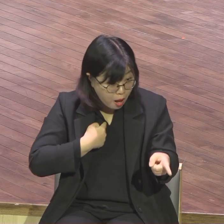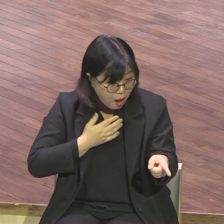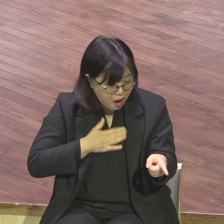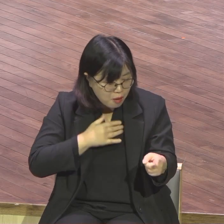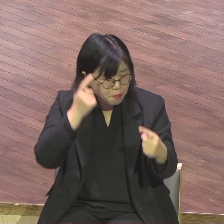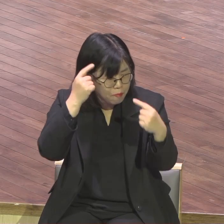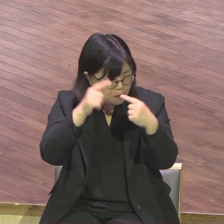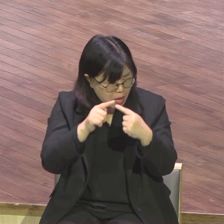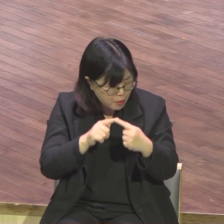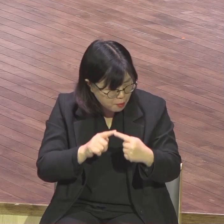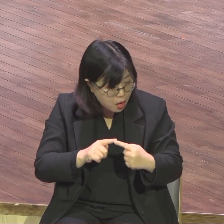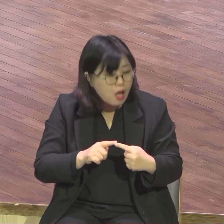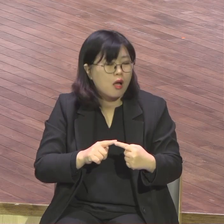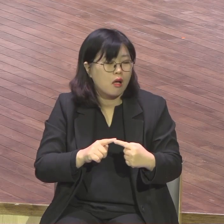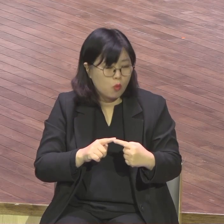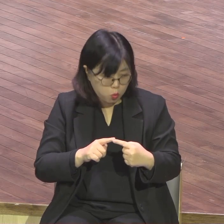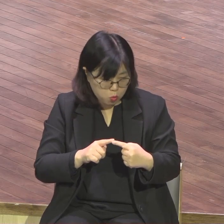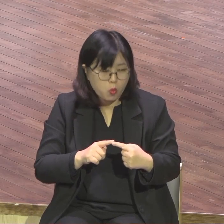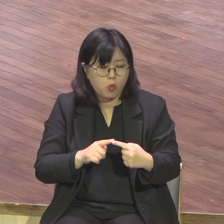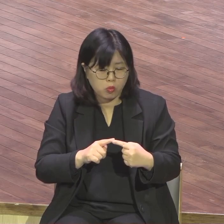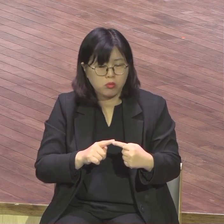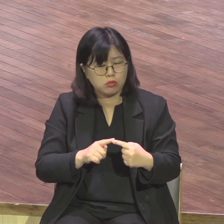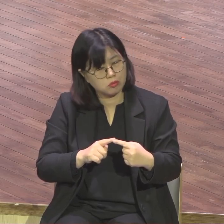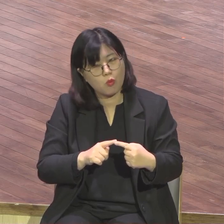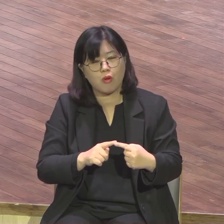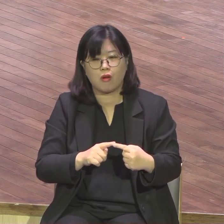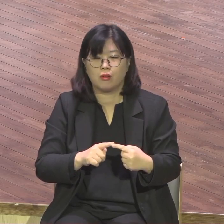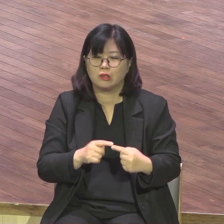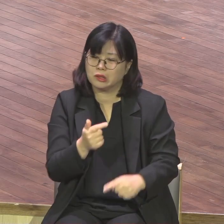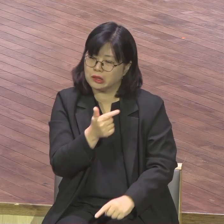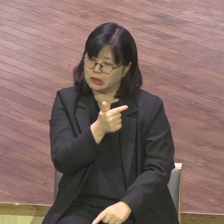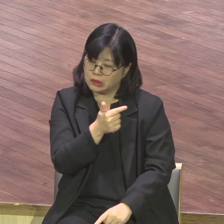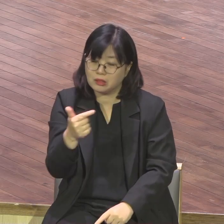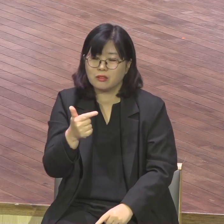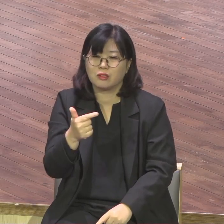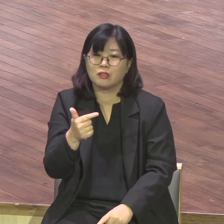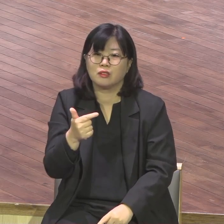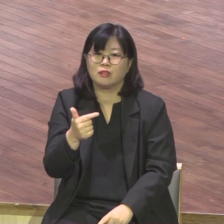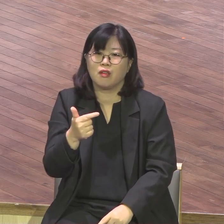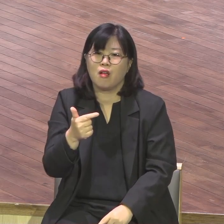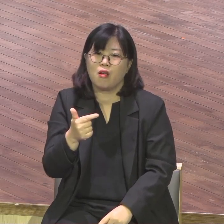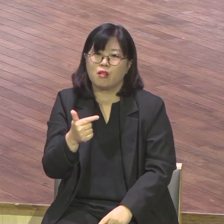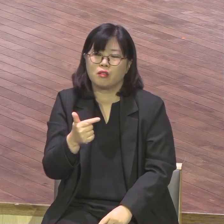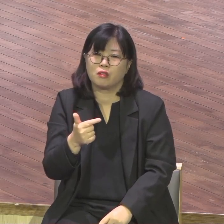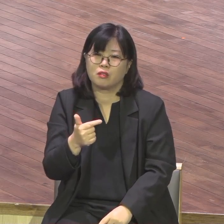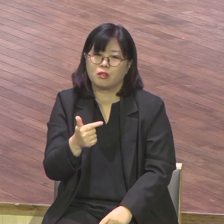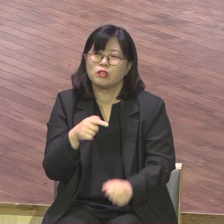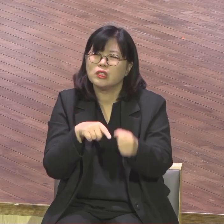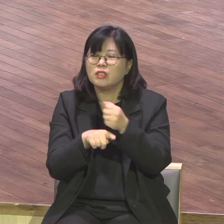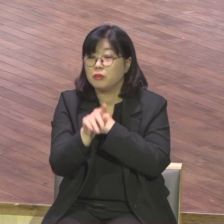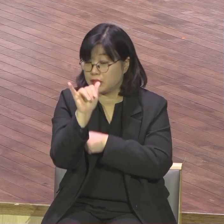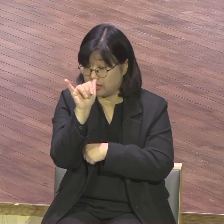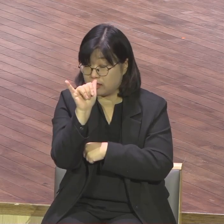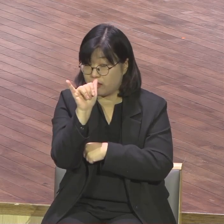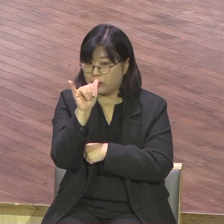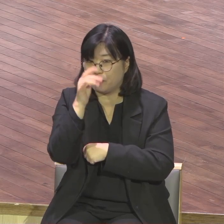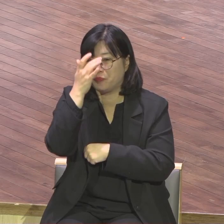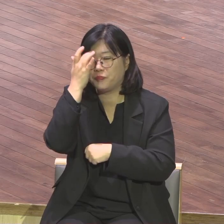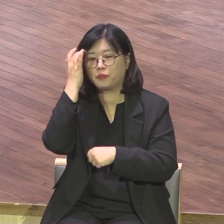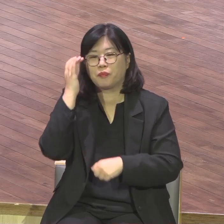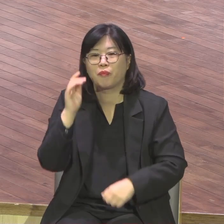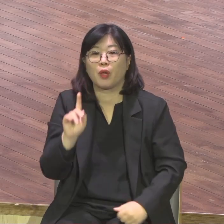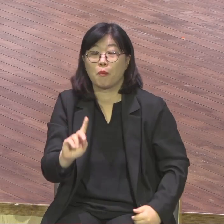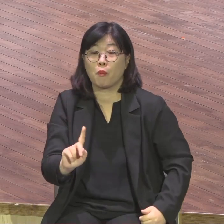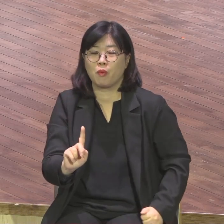것, 여기서부터 우리에게 주어지는 큰 여기에는 선교의 메시지가 담겨져 있습니다.